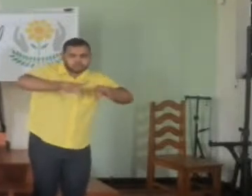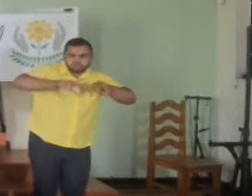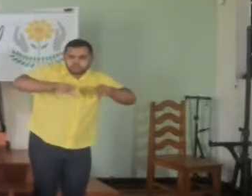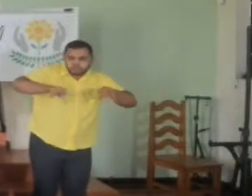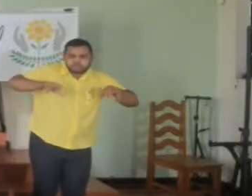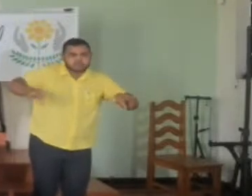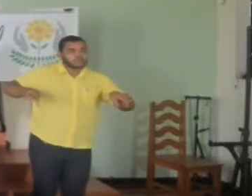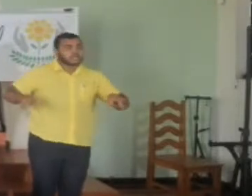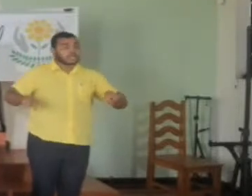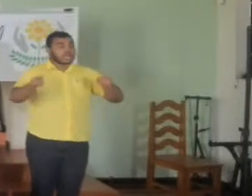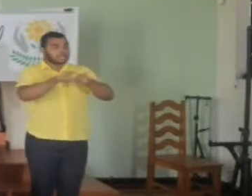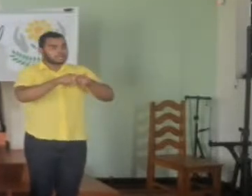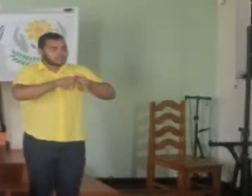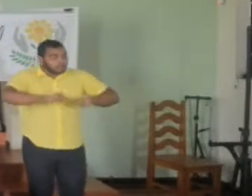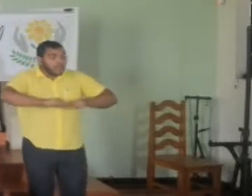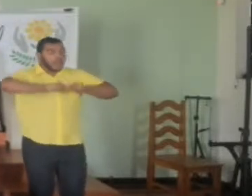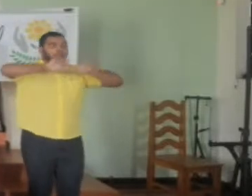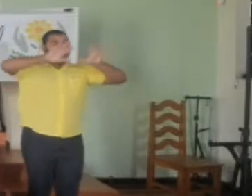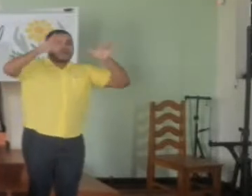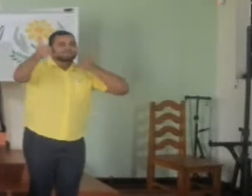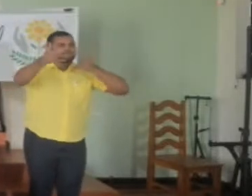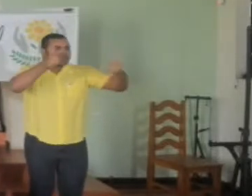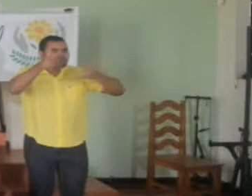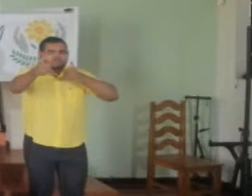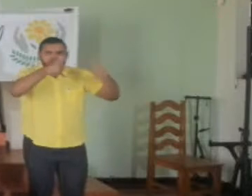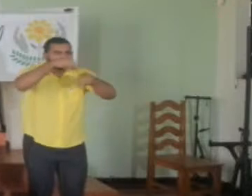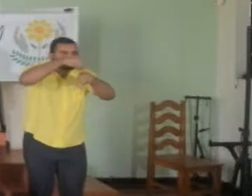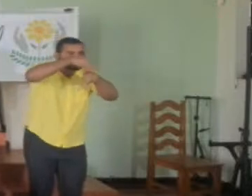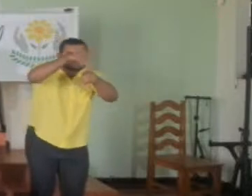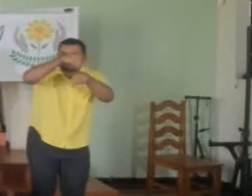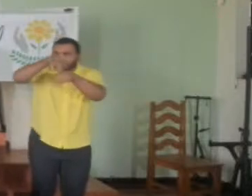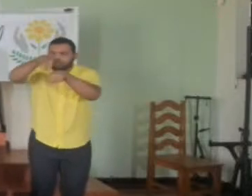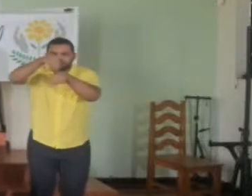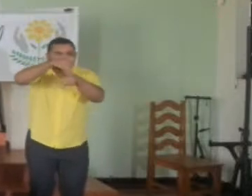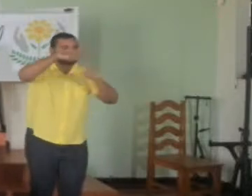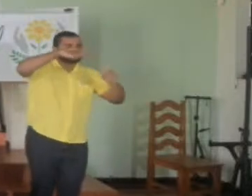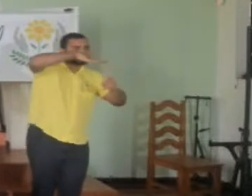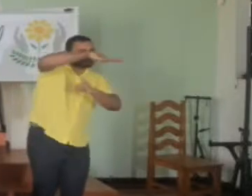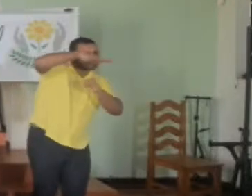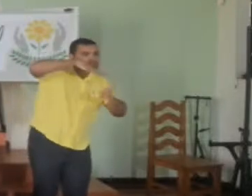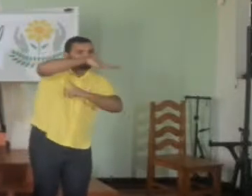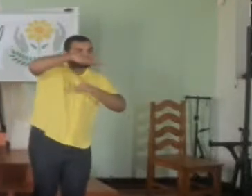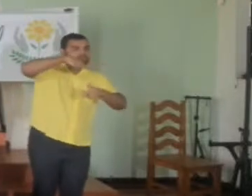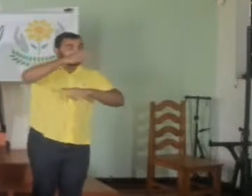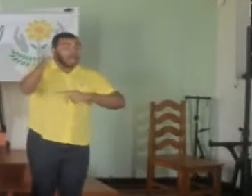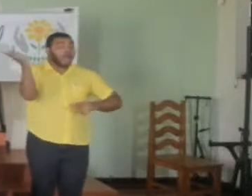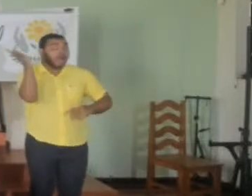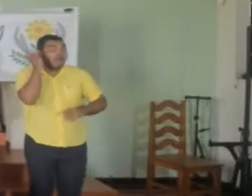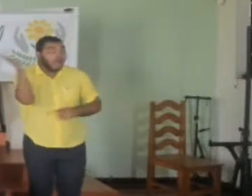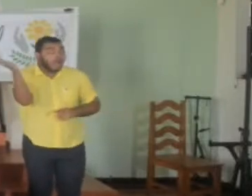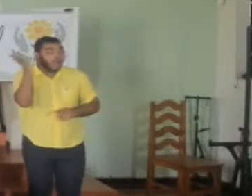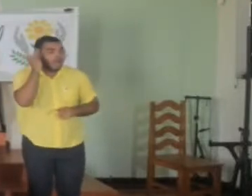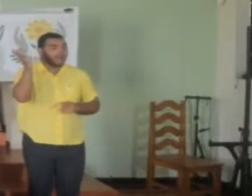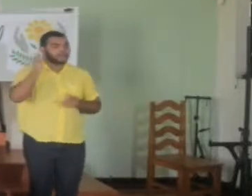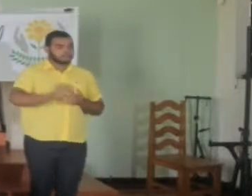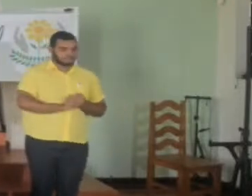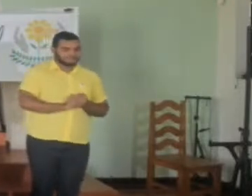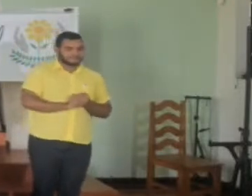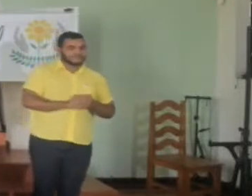também esclarecimentos para toda a sociedade. Neste ano, a semana